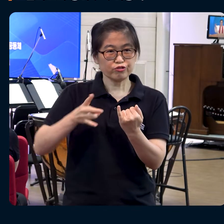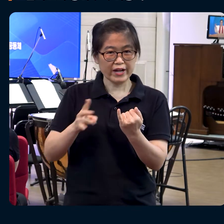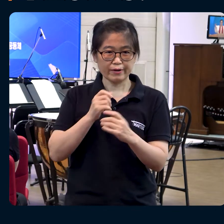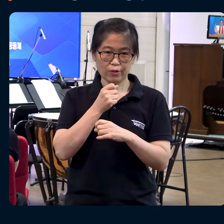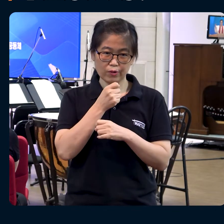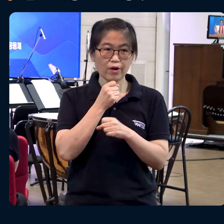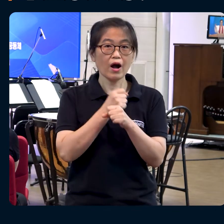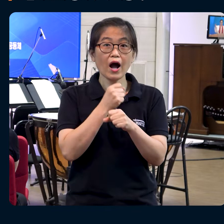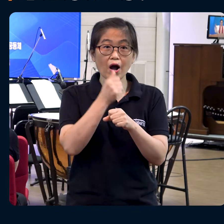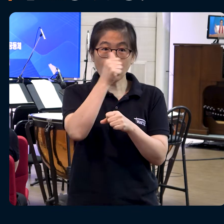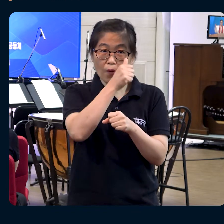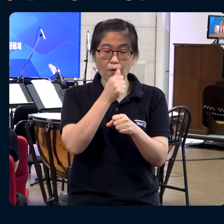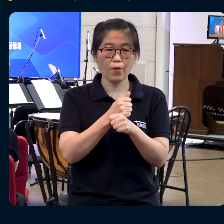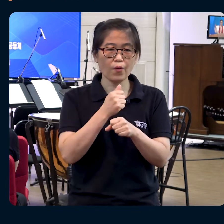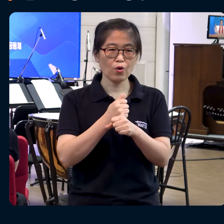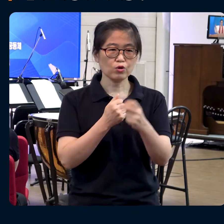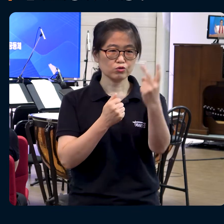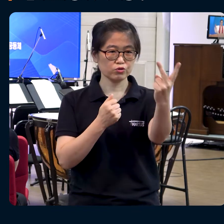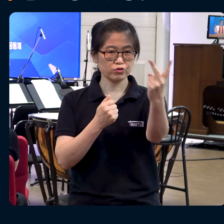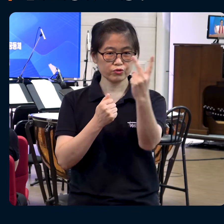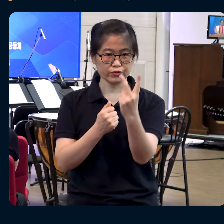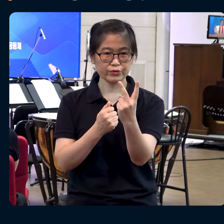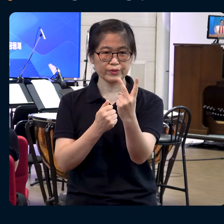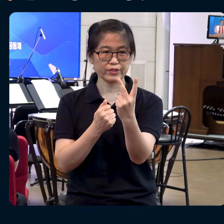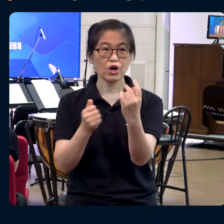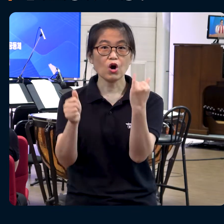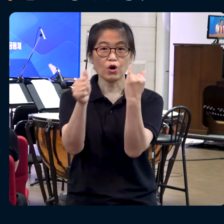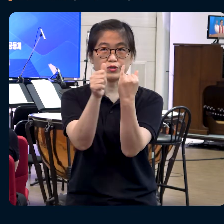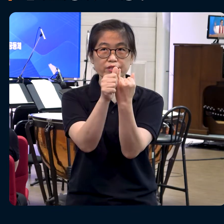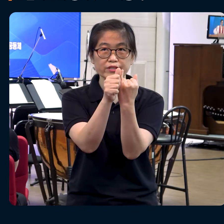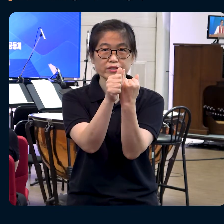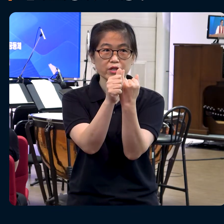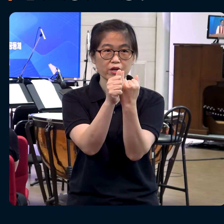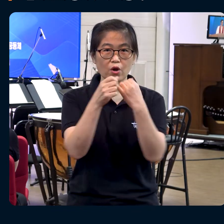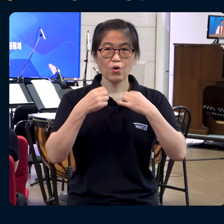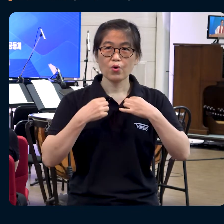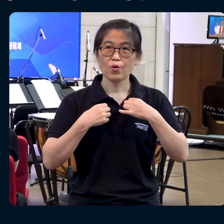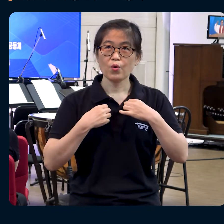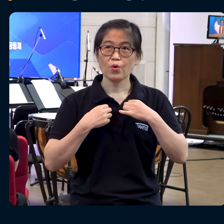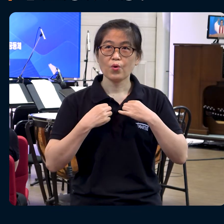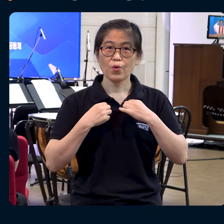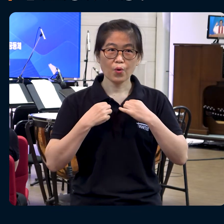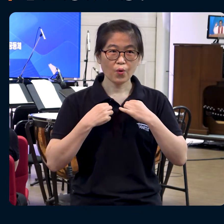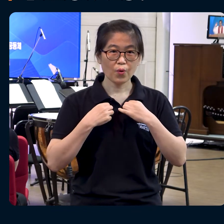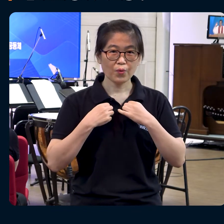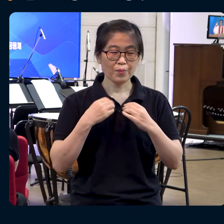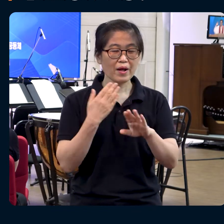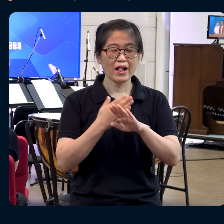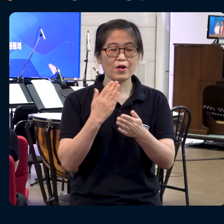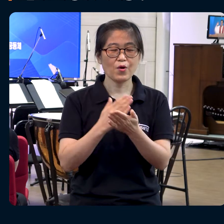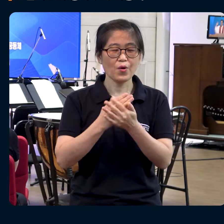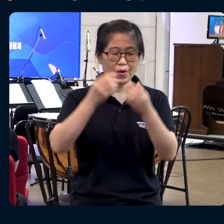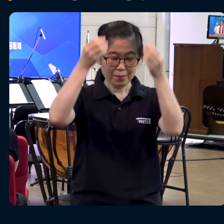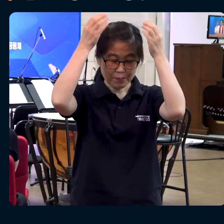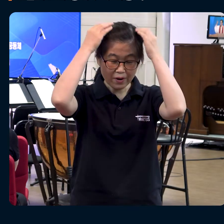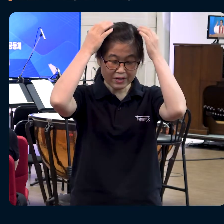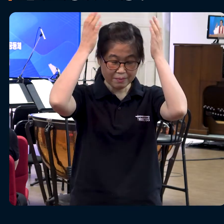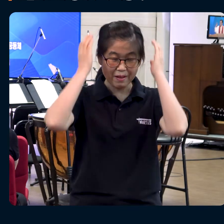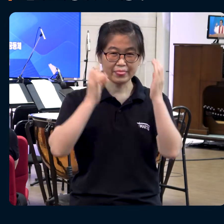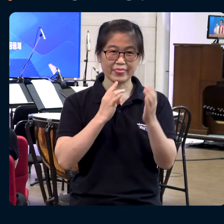하고, 그리고 이제 부부들을 갖다가 결혼식을 하는데, 그때 뭐 드레스까지 다 입힐 수는 없으니까 그냥 면사포만